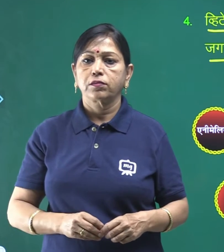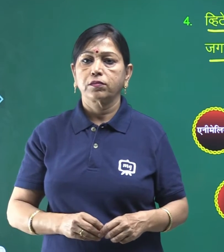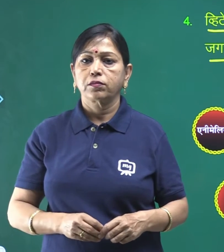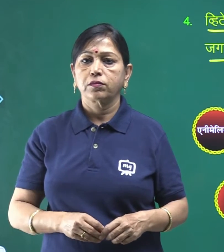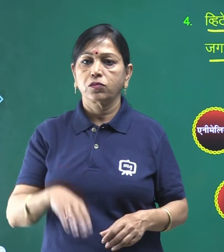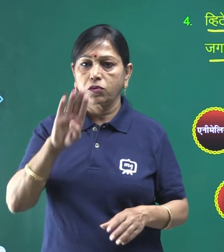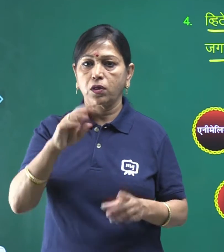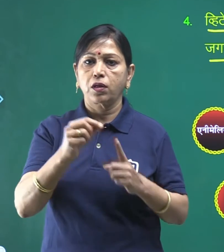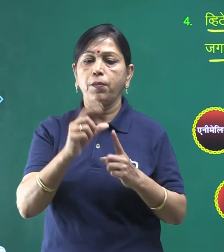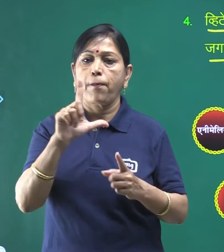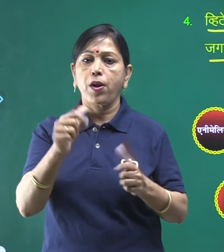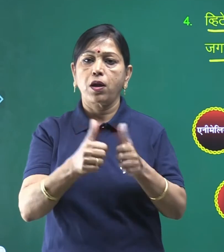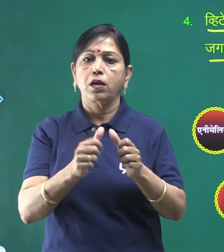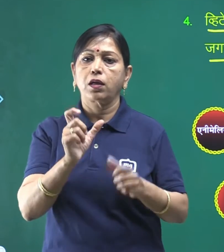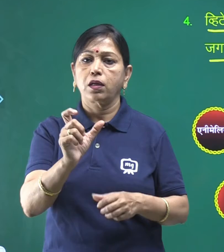4 प्लांटी,